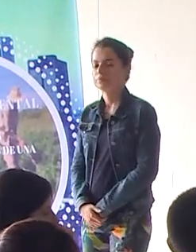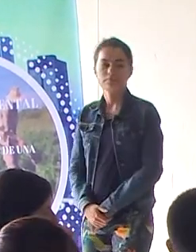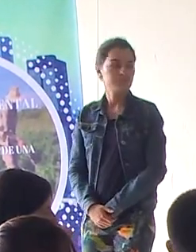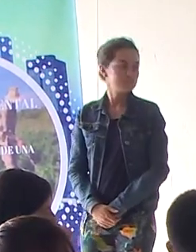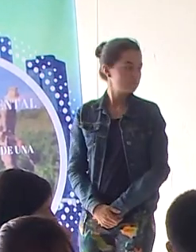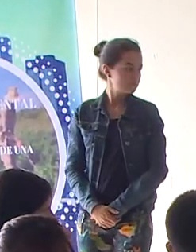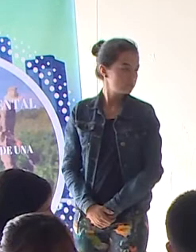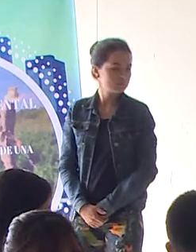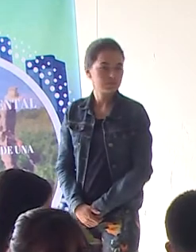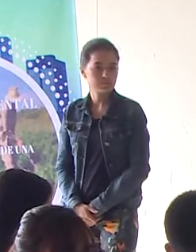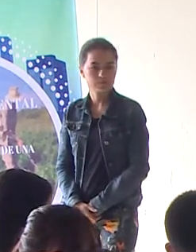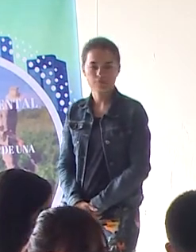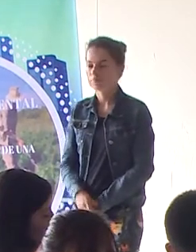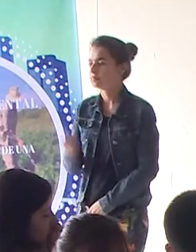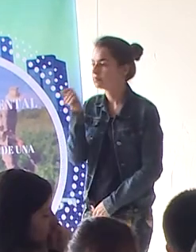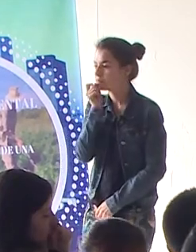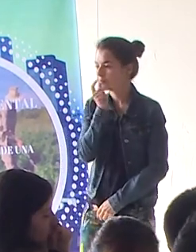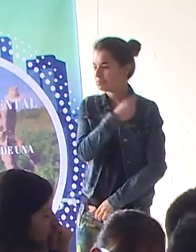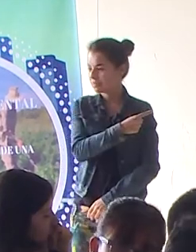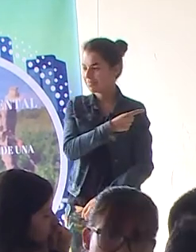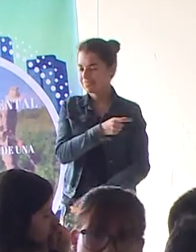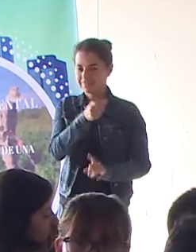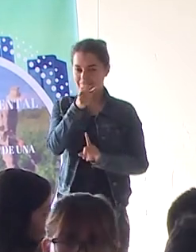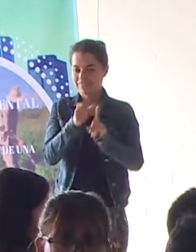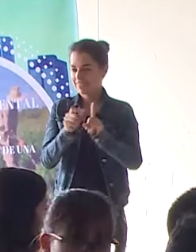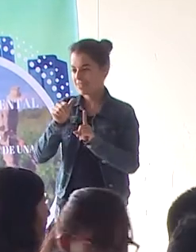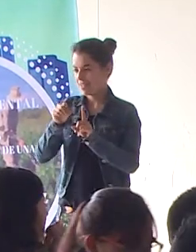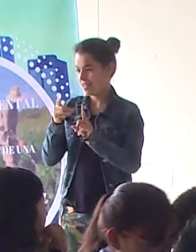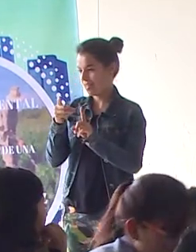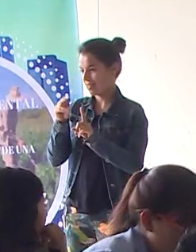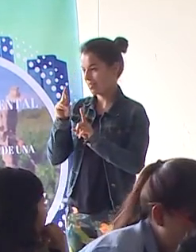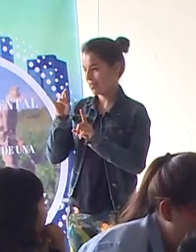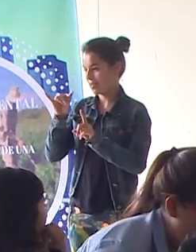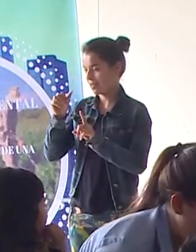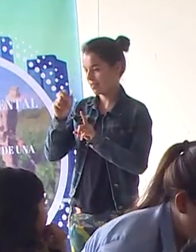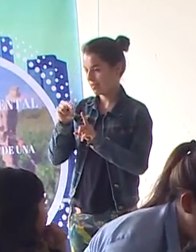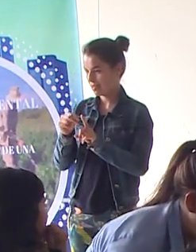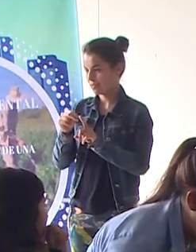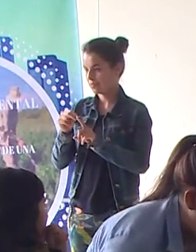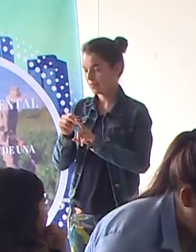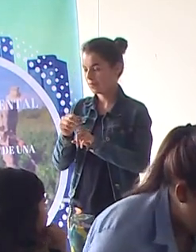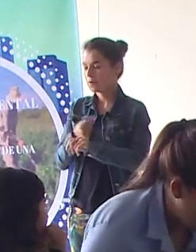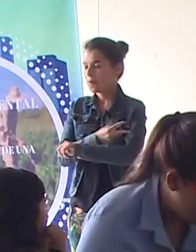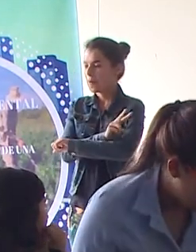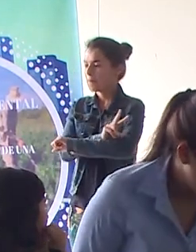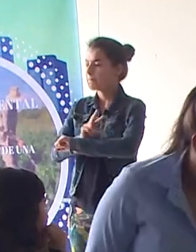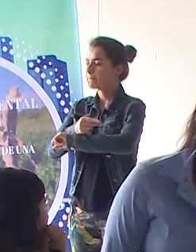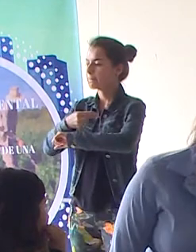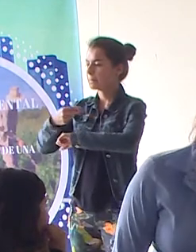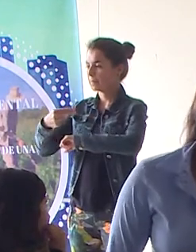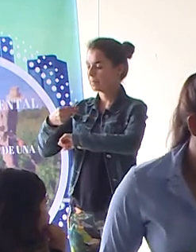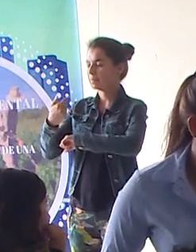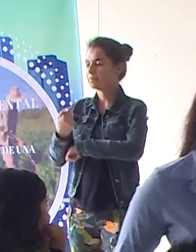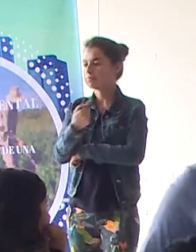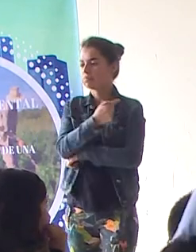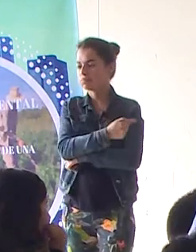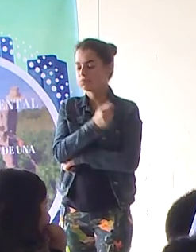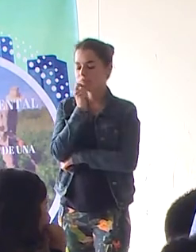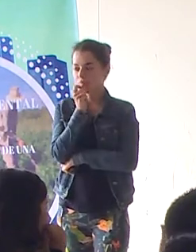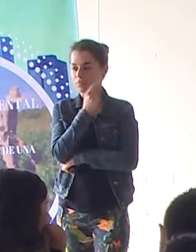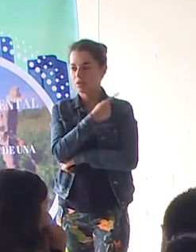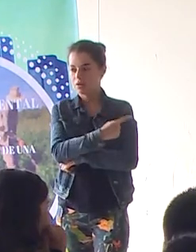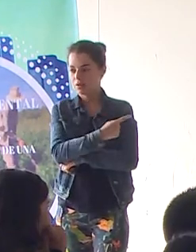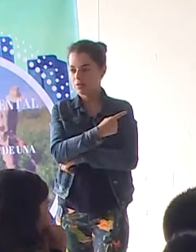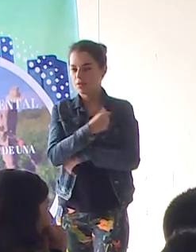el arquitecto adrián cárdenas en el sentido de la barda de la van der hamen entonces de acuerdo a todos los